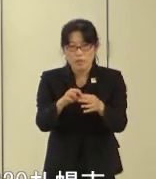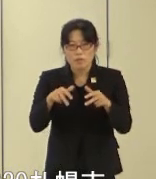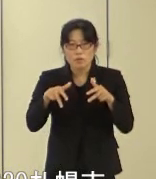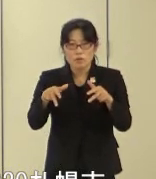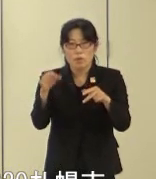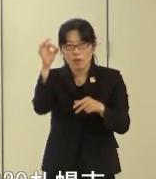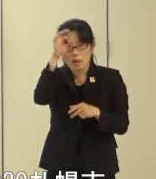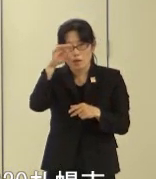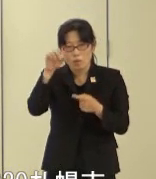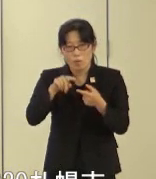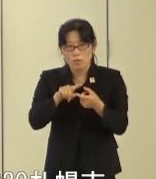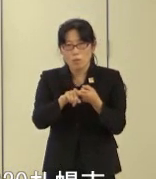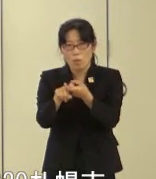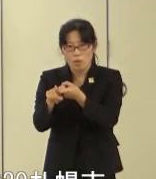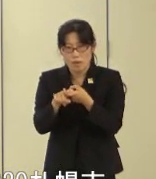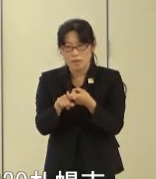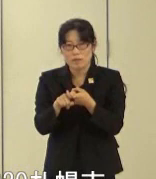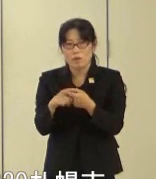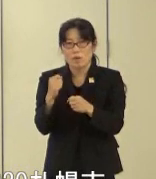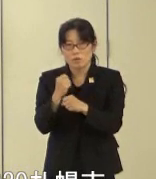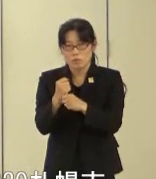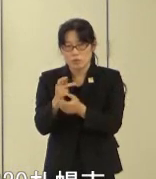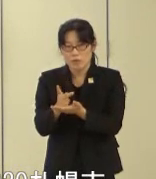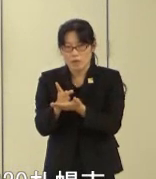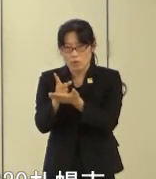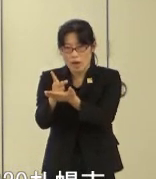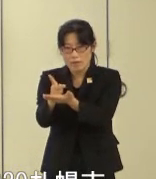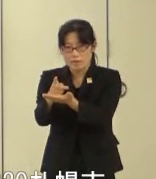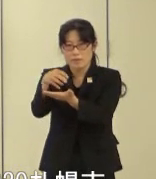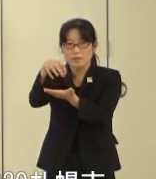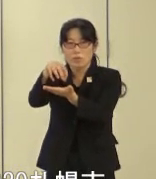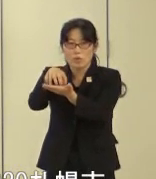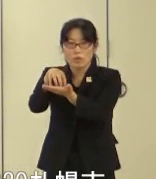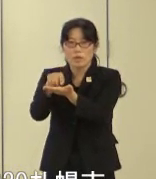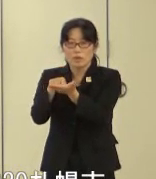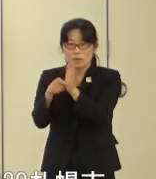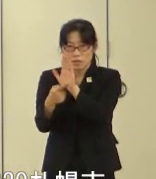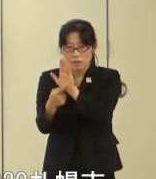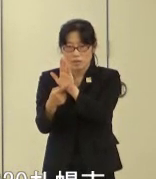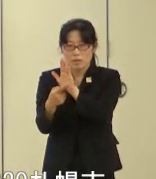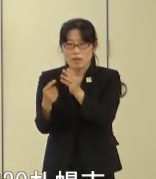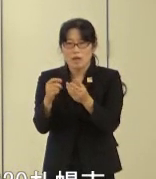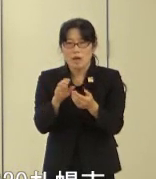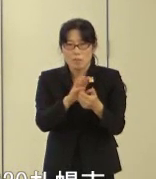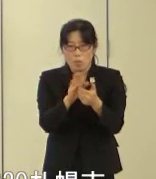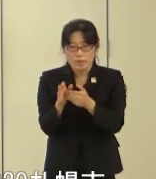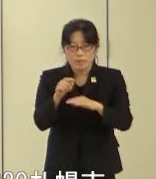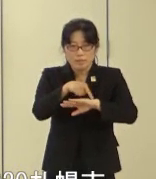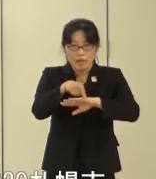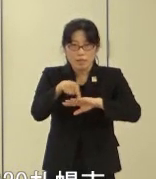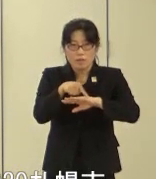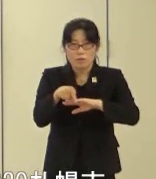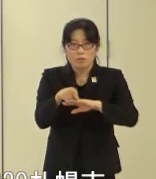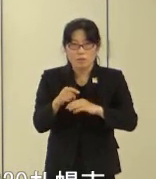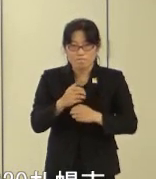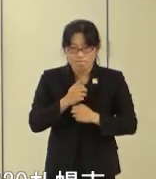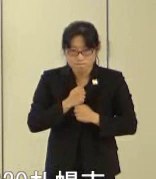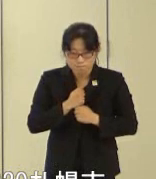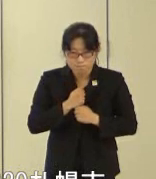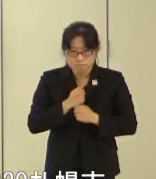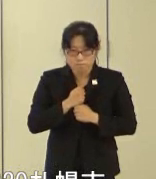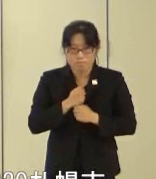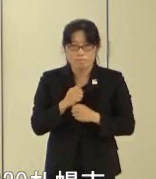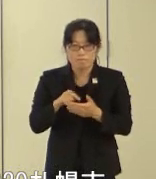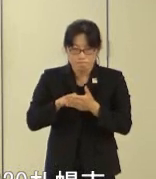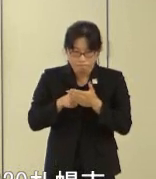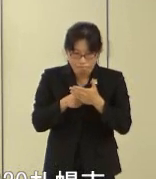会が作成をするガイドラインに掲げた感染防止対策の徹底ということをお願いをしたいというふうに思い